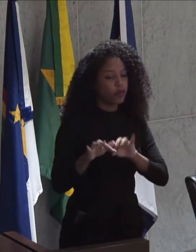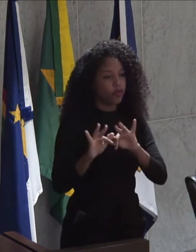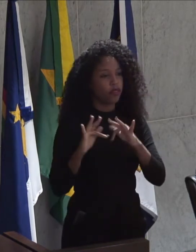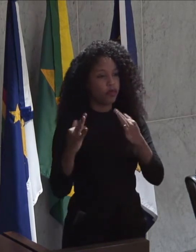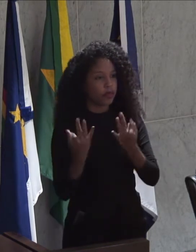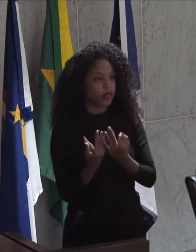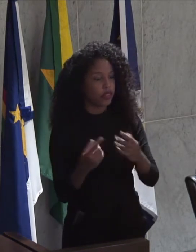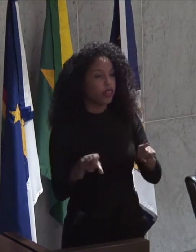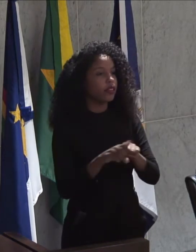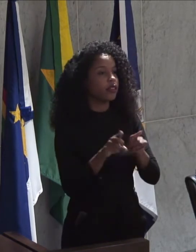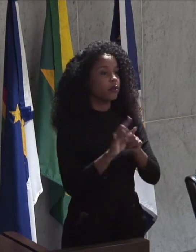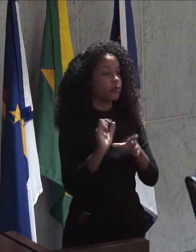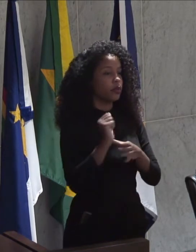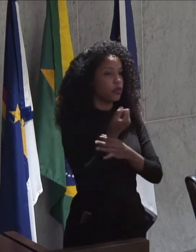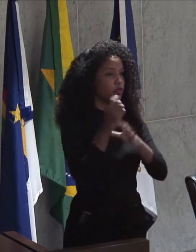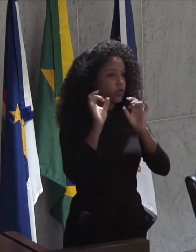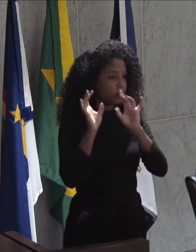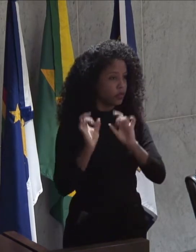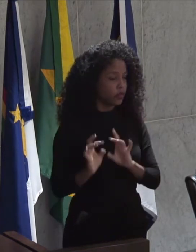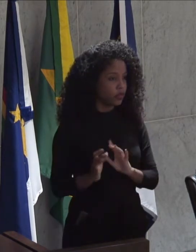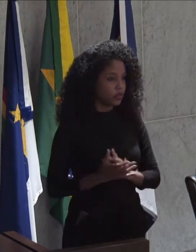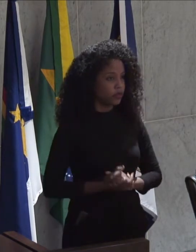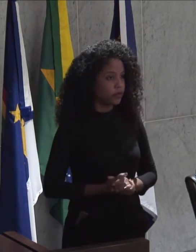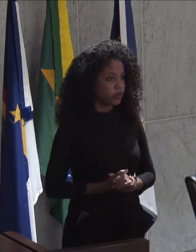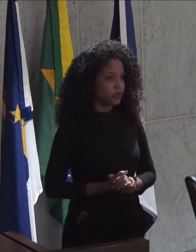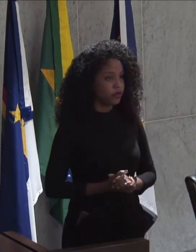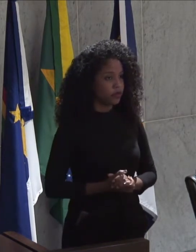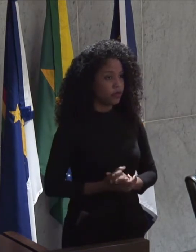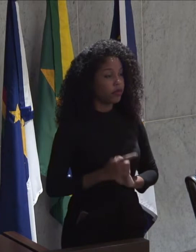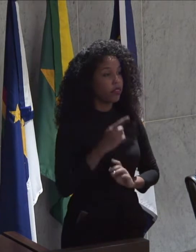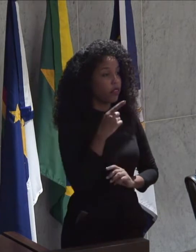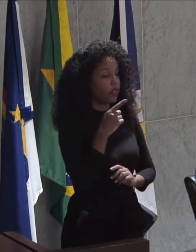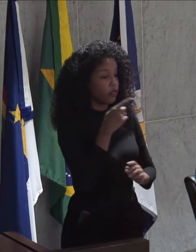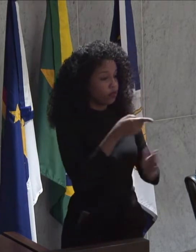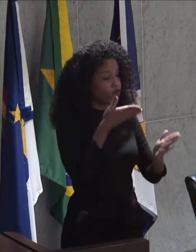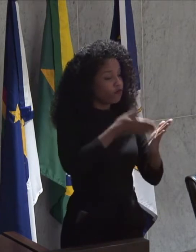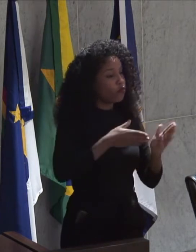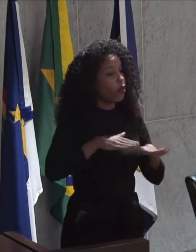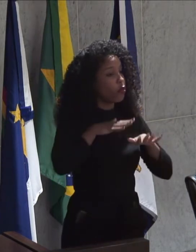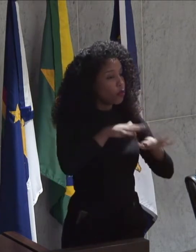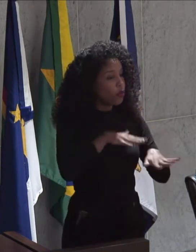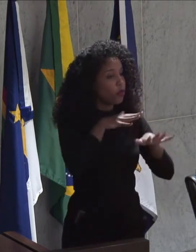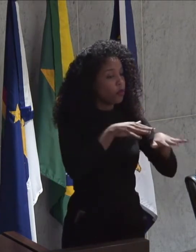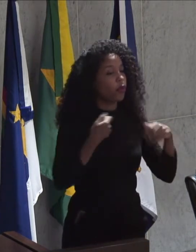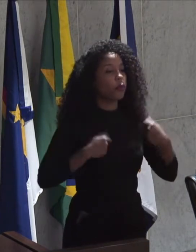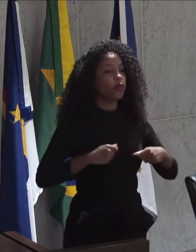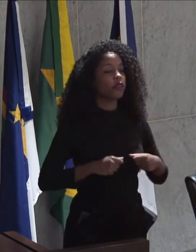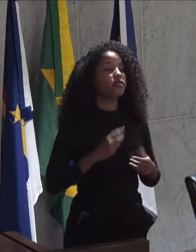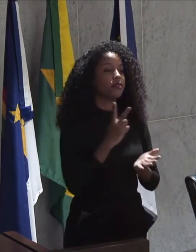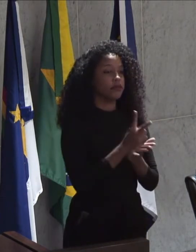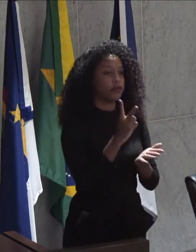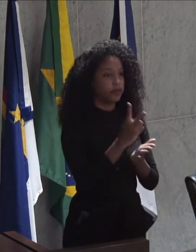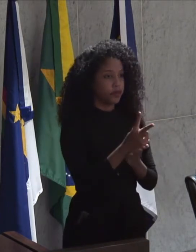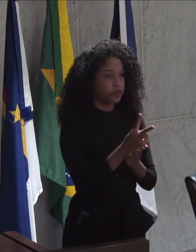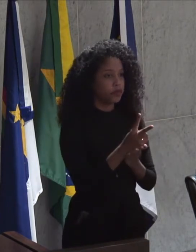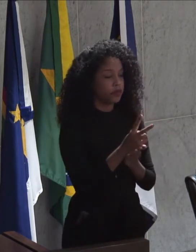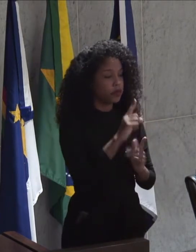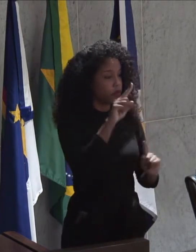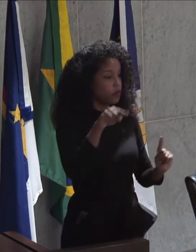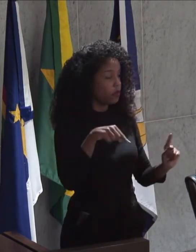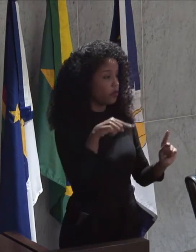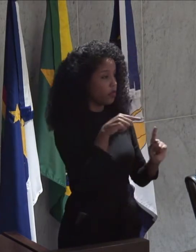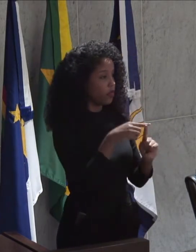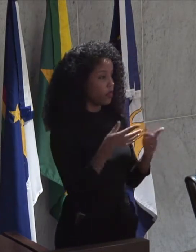segurado especial. Portanto, essa resistência precisa continuar. E aqui, o objetivo,